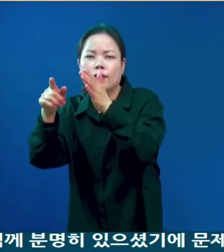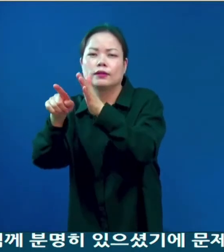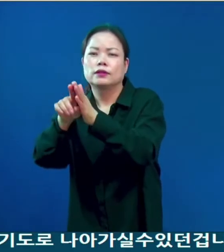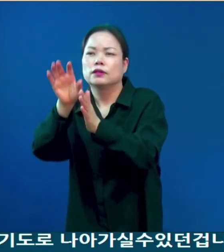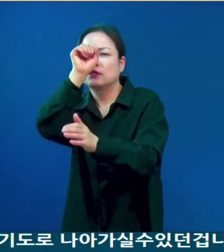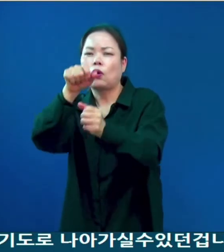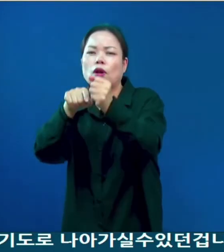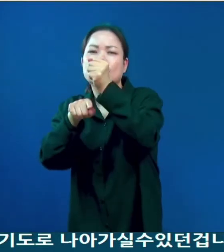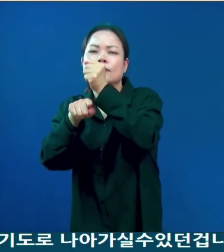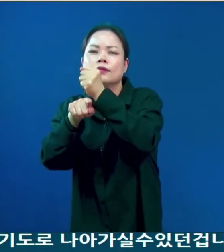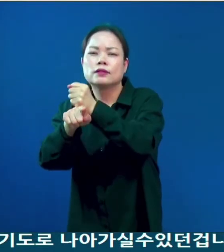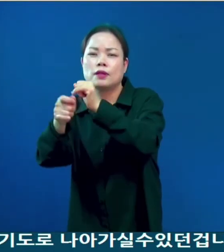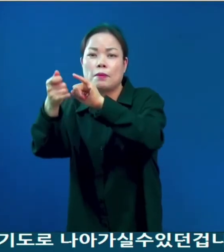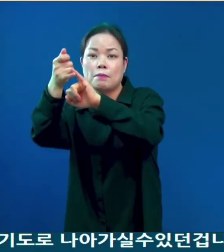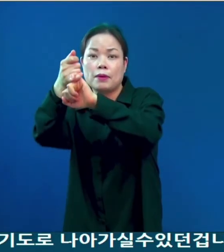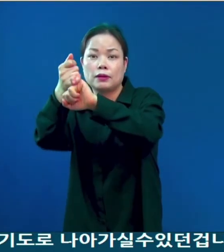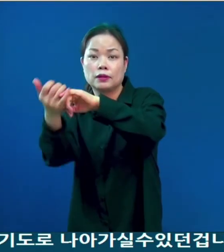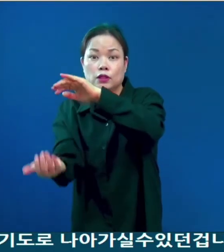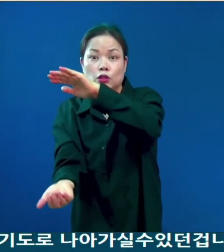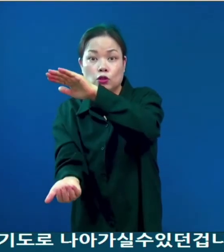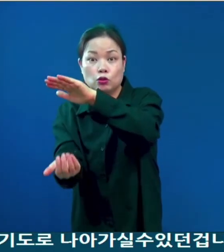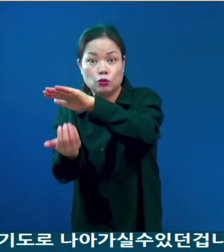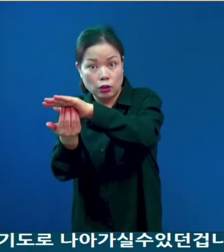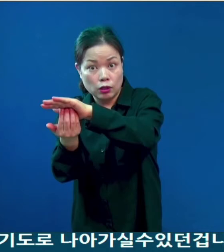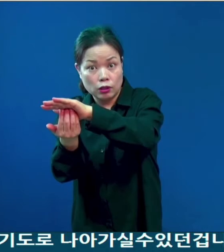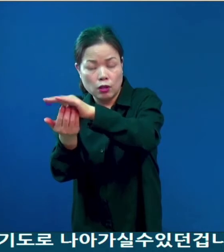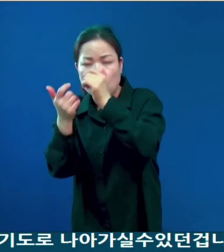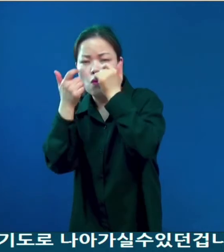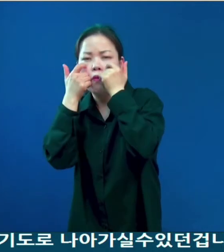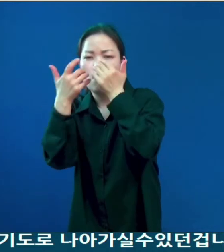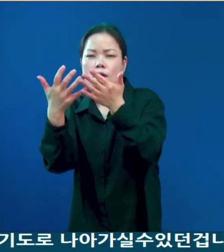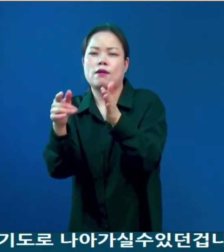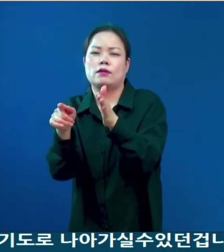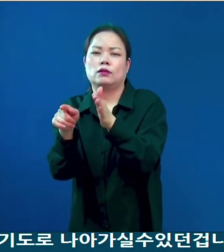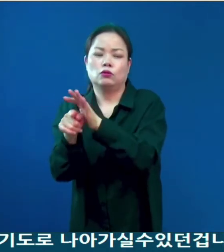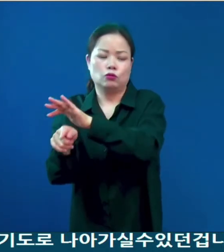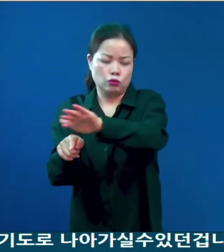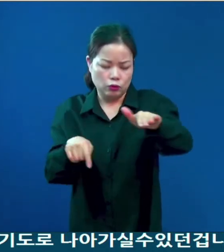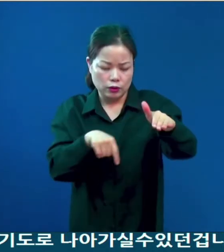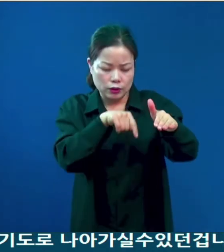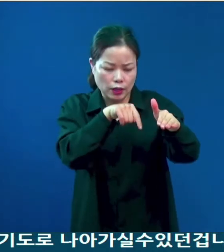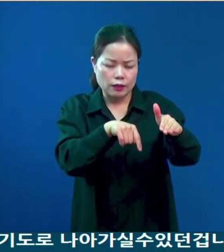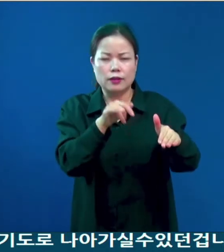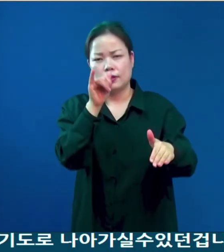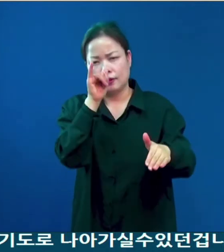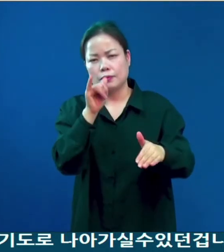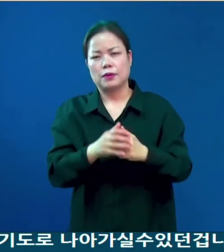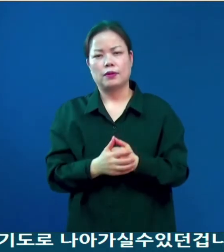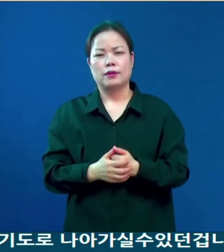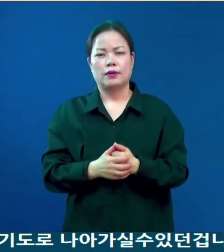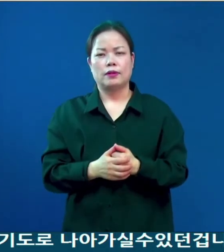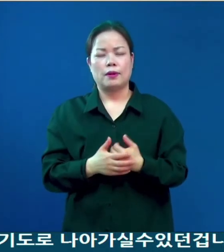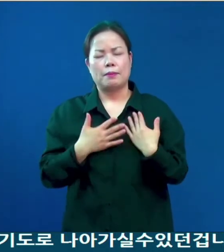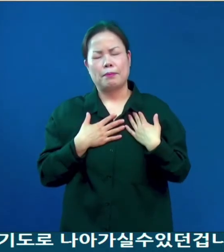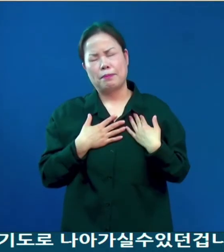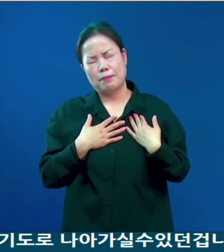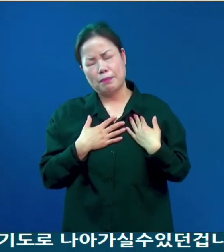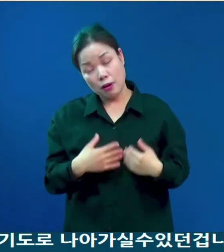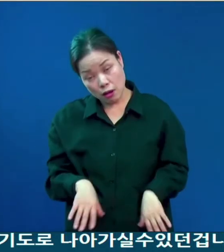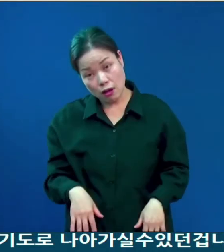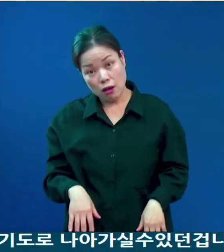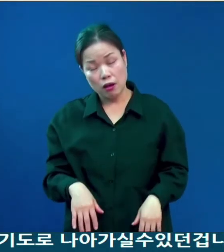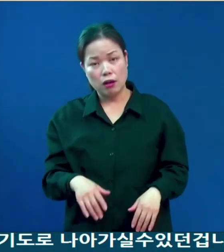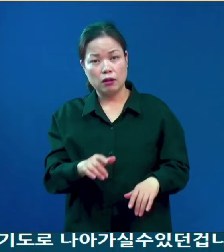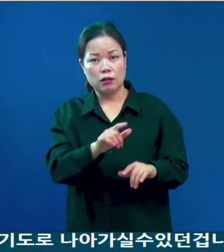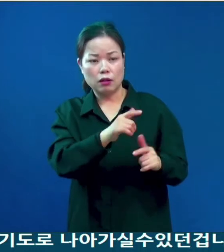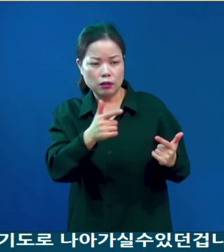선하신 뜻이 반드시 이루어질 것이라고 하는 확신이 우리 안에 분명히 자리 잡으면 피곤하고 지치고 여러